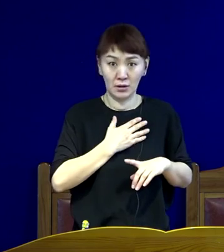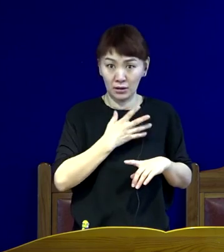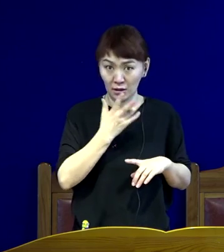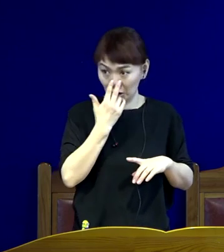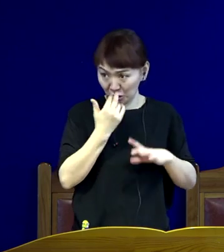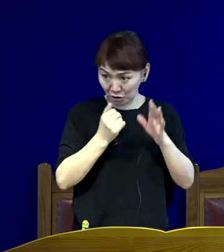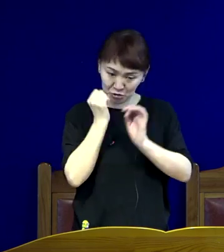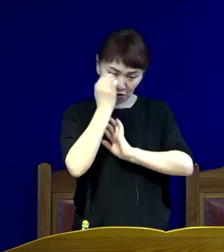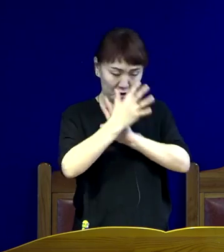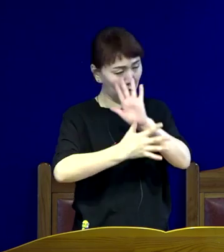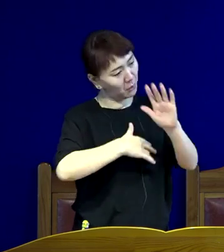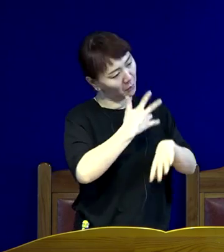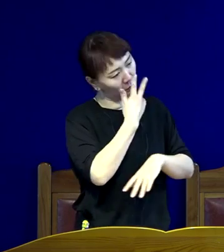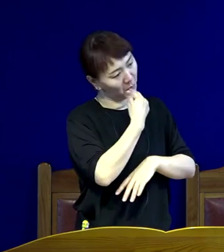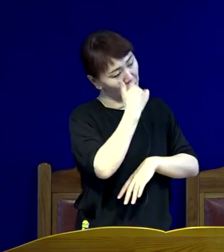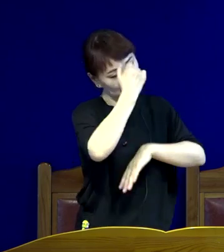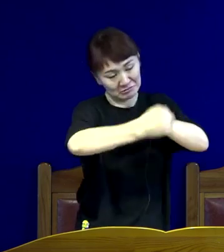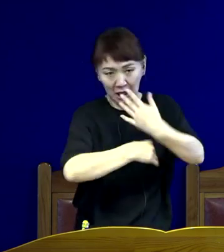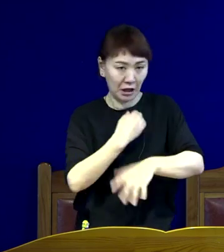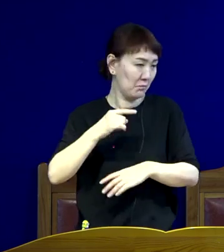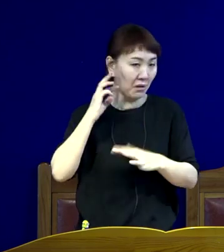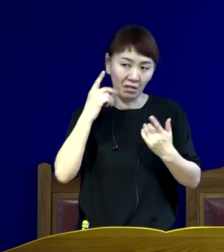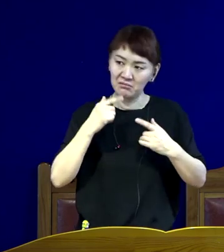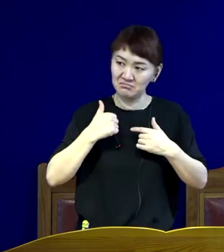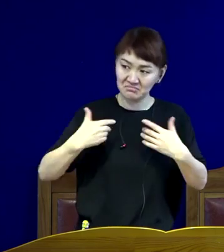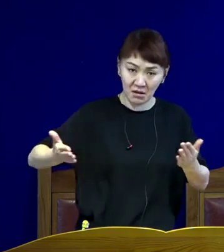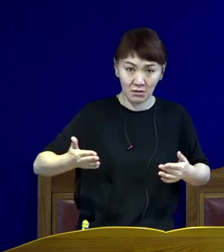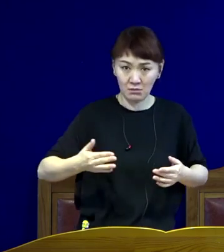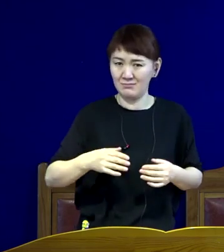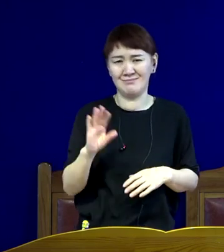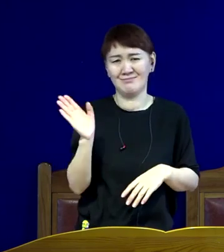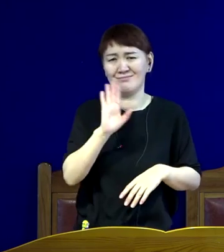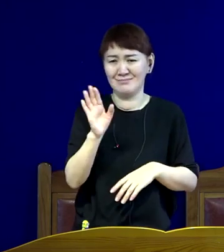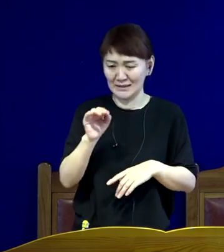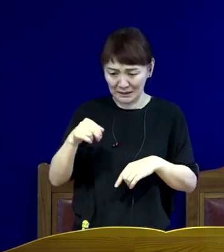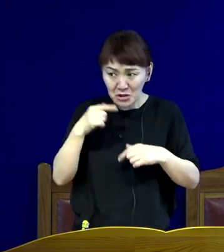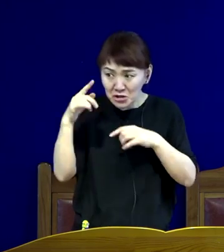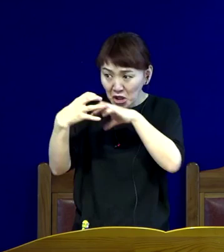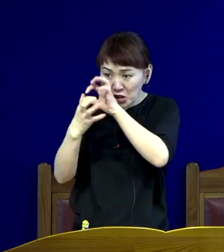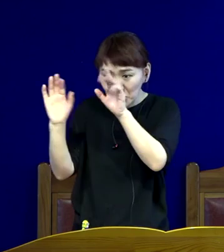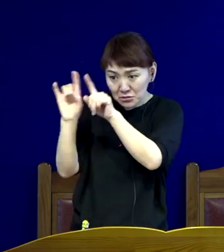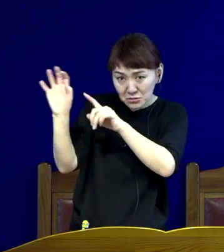шүү. Бурхны тогтоож өгсөн хэмжүүр дотор